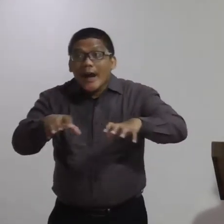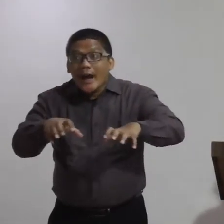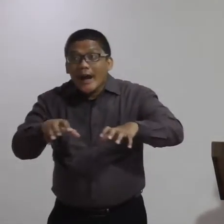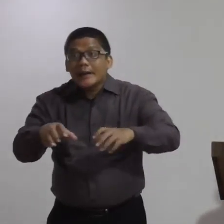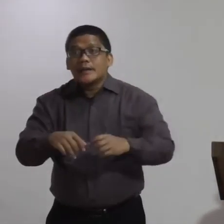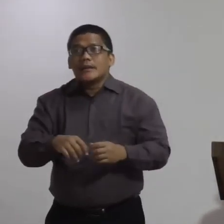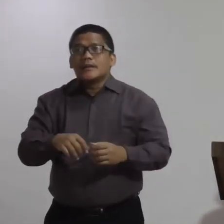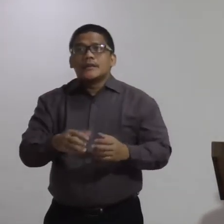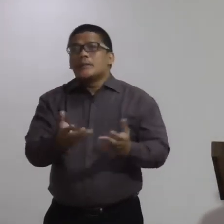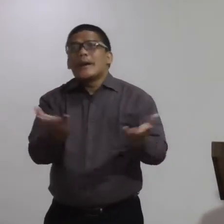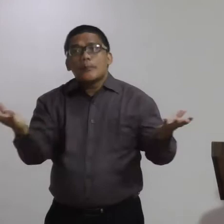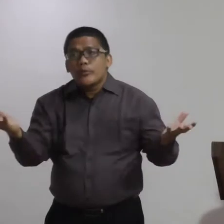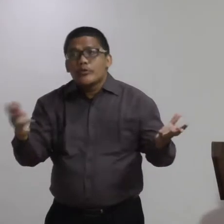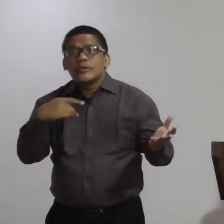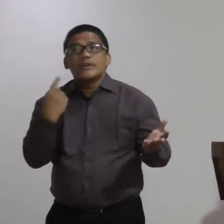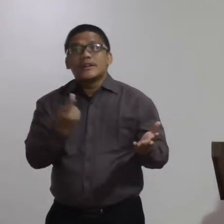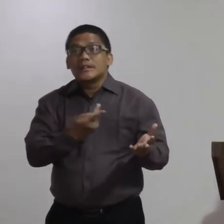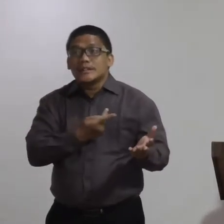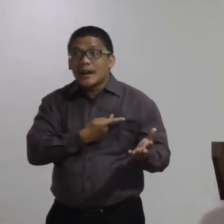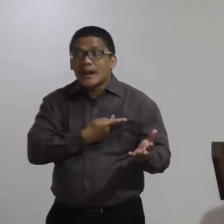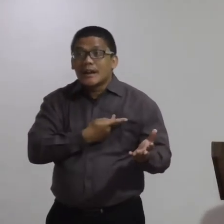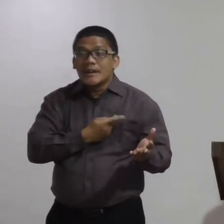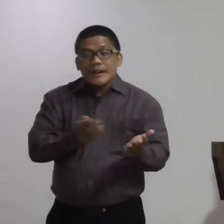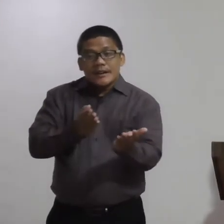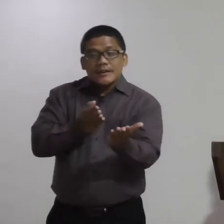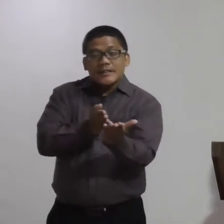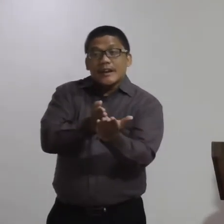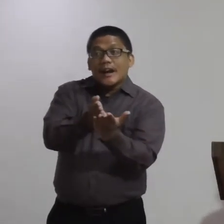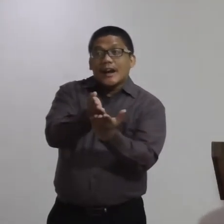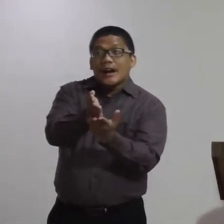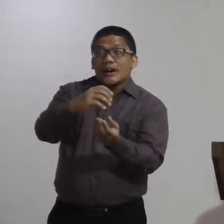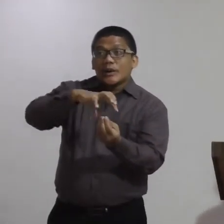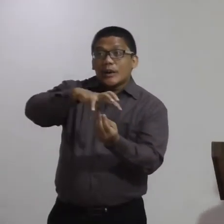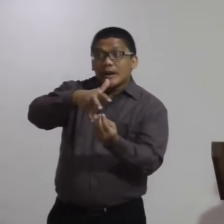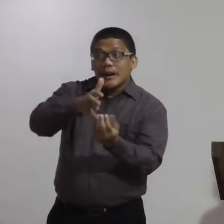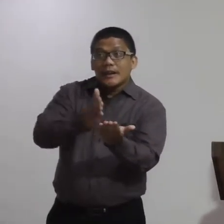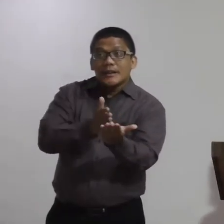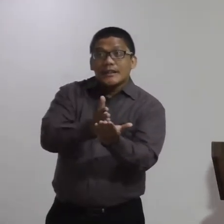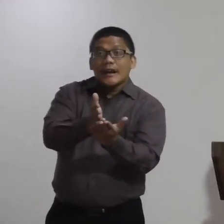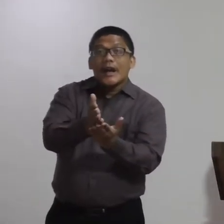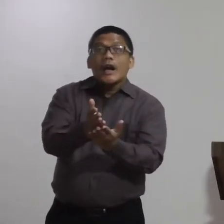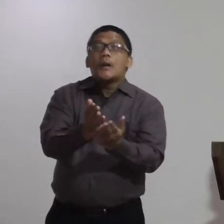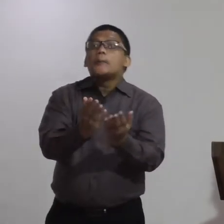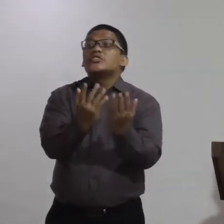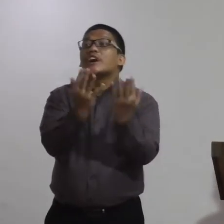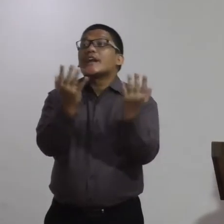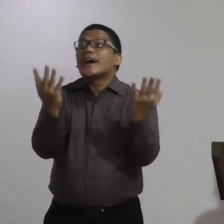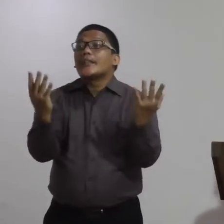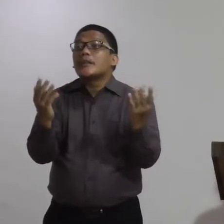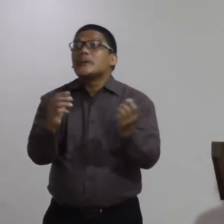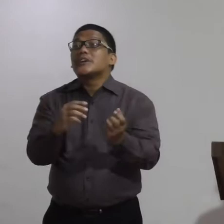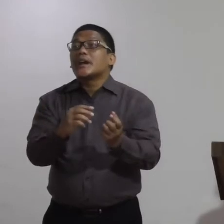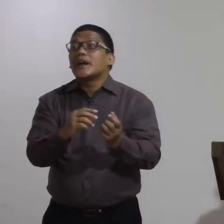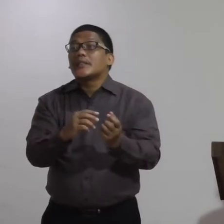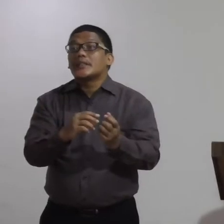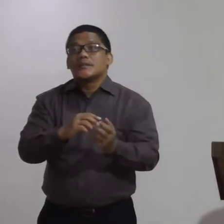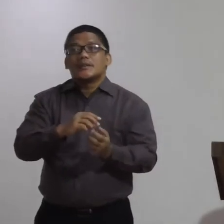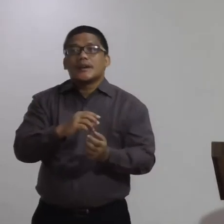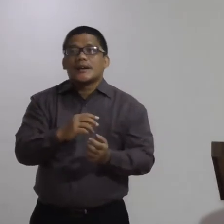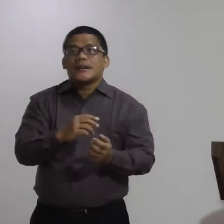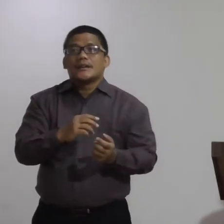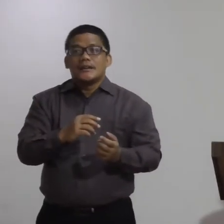di mana saja kita berada, di tengah-tengah keluarga, di tengah-tengah masyarakat, di tengah-tengah pekerjaan kita, kita